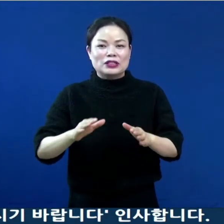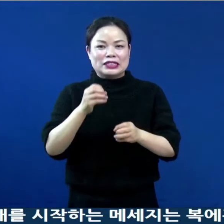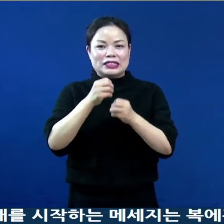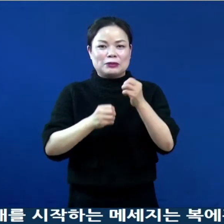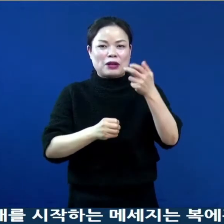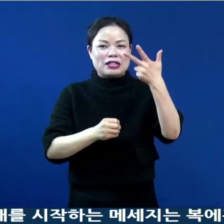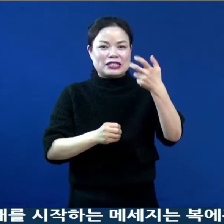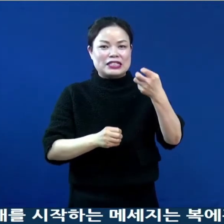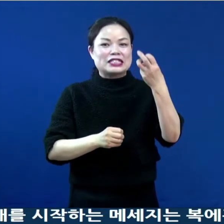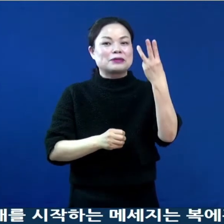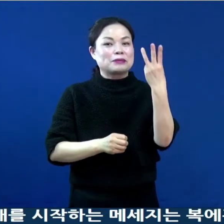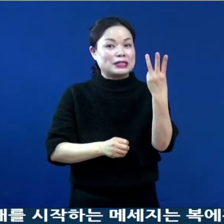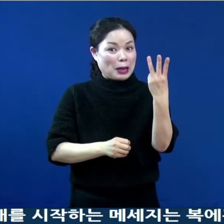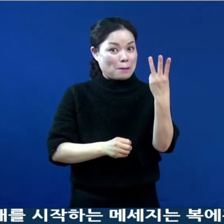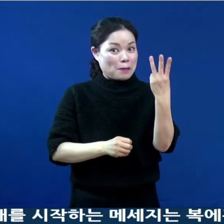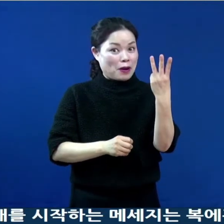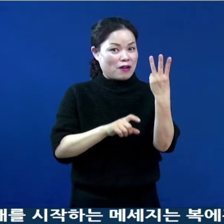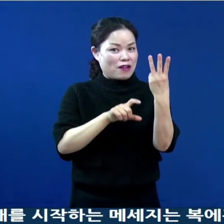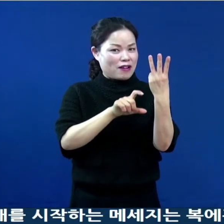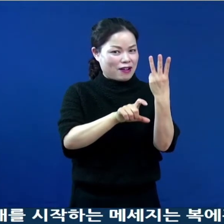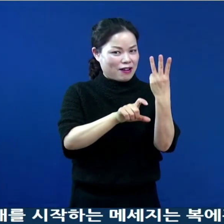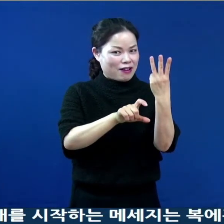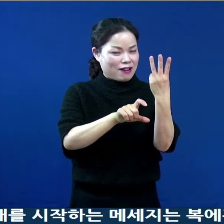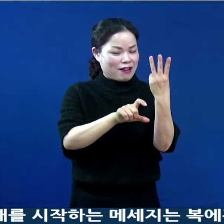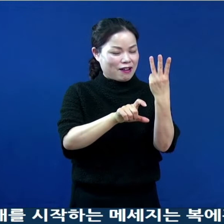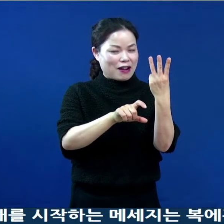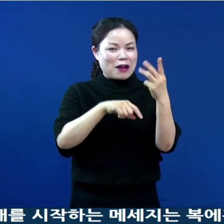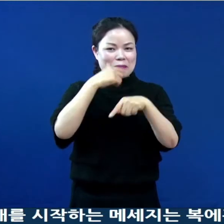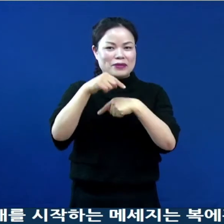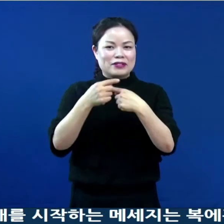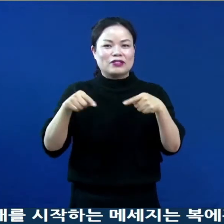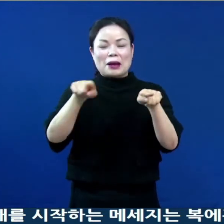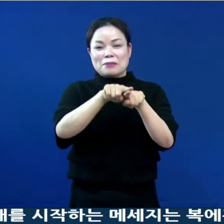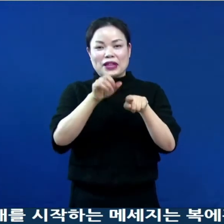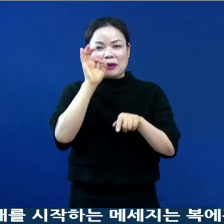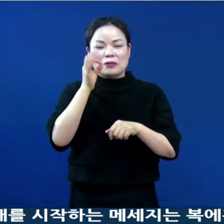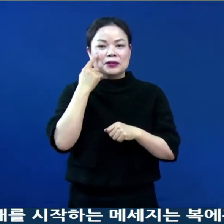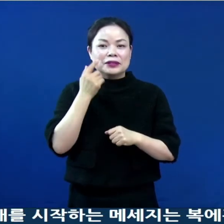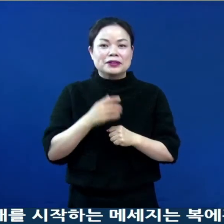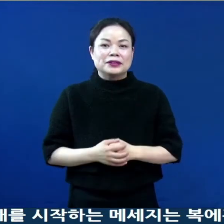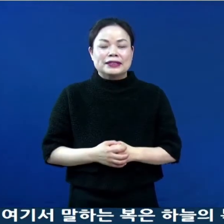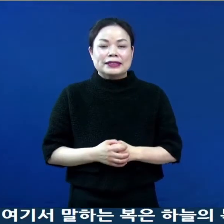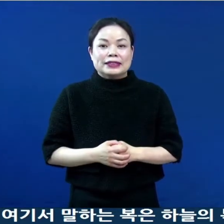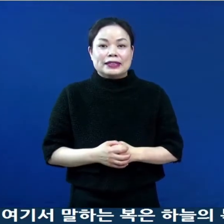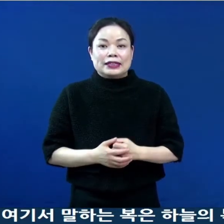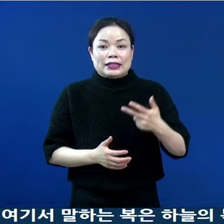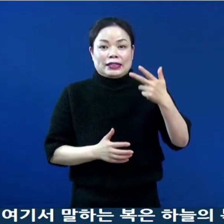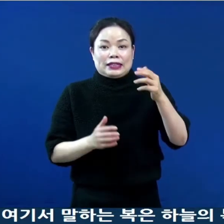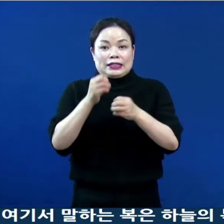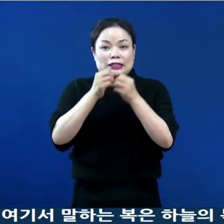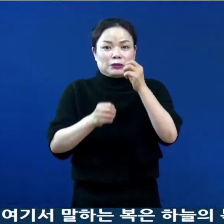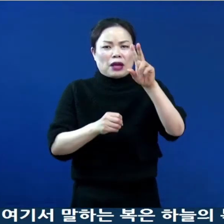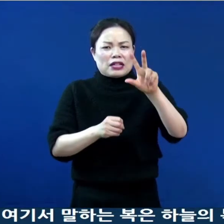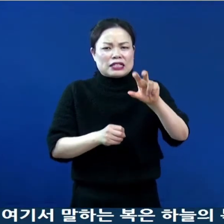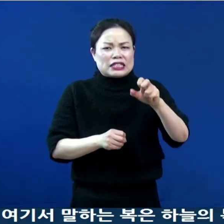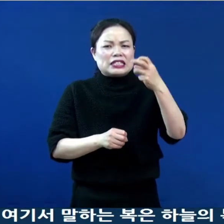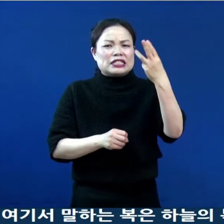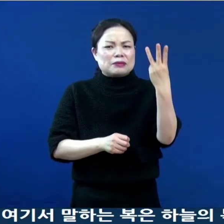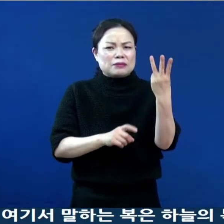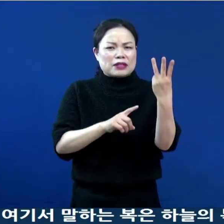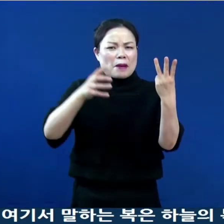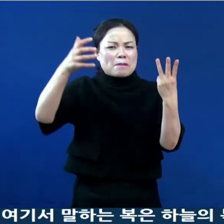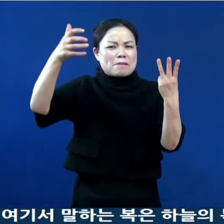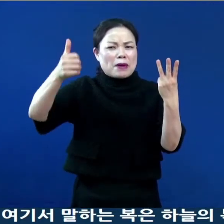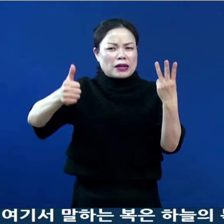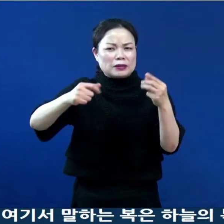시편 73편을 여러분하고 같이 나눕니다. 시편 73편에는 맨